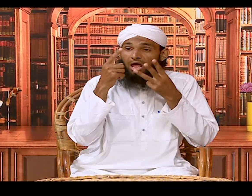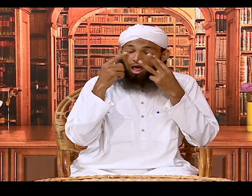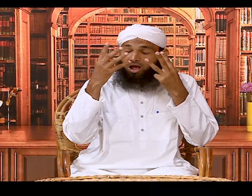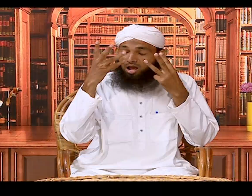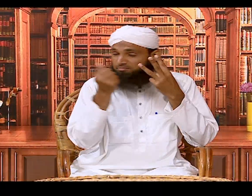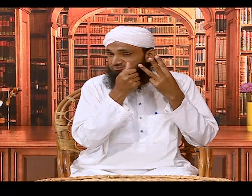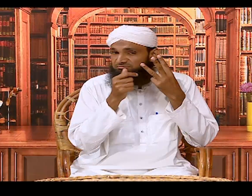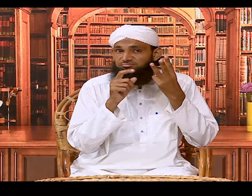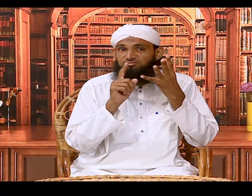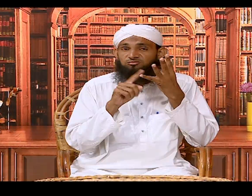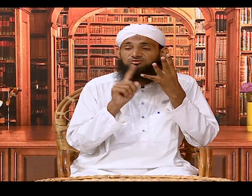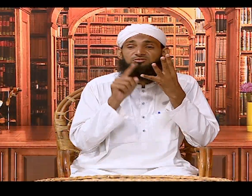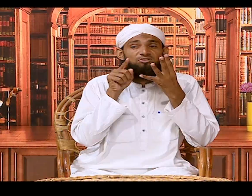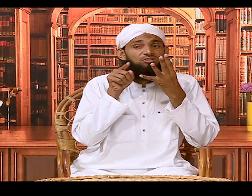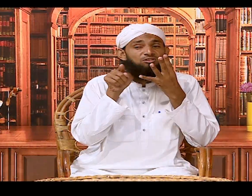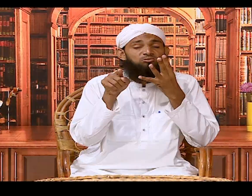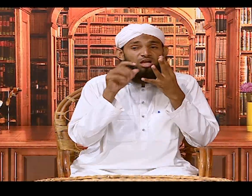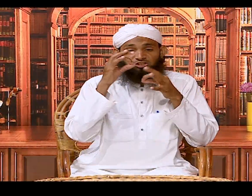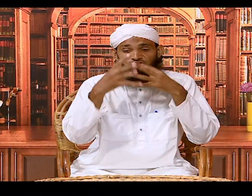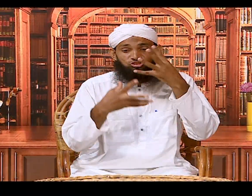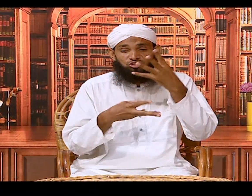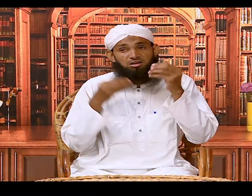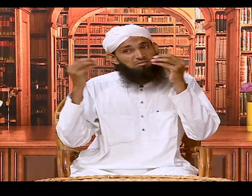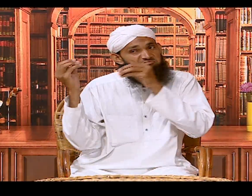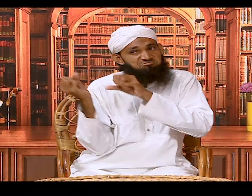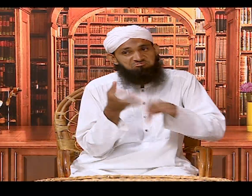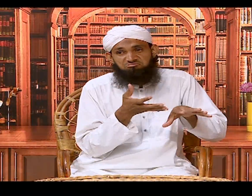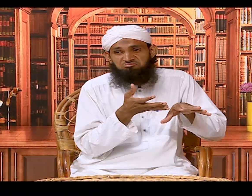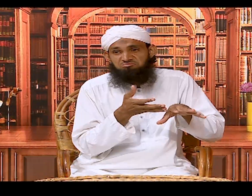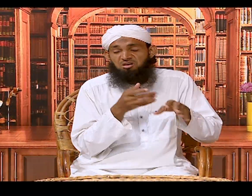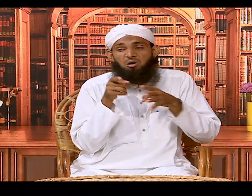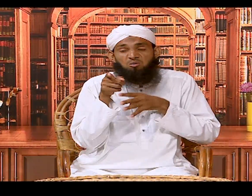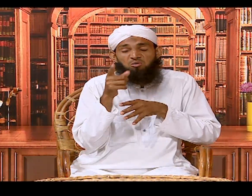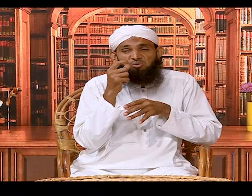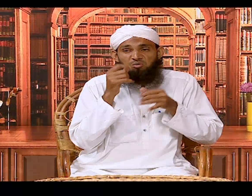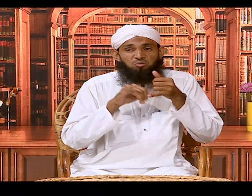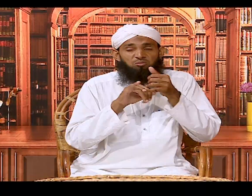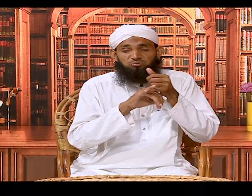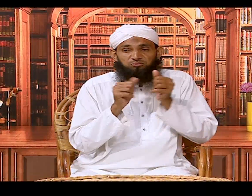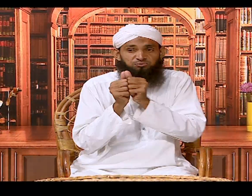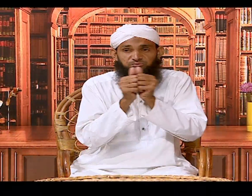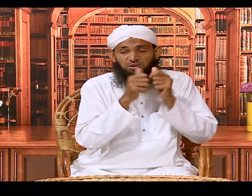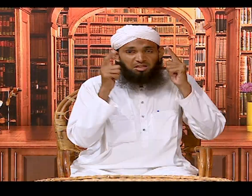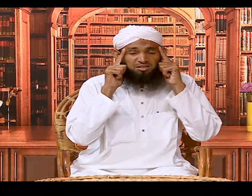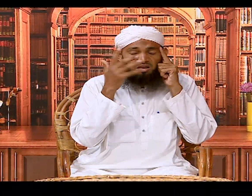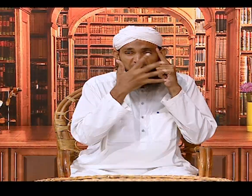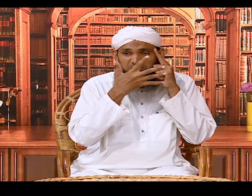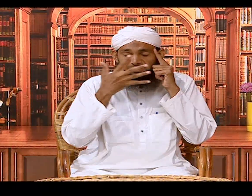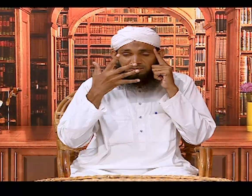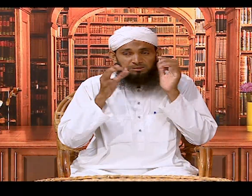تجھے اندھا کرے، اور نمبر 4، تجھے جہنم میں جھونک دے۔ امیر المؤمنین کا پرجلال چہرہ دیکھ کر، ان کی یہ دعا